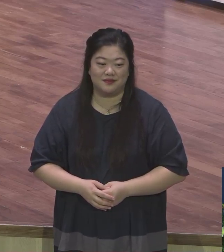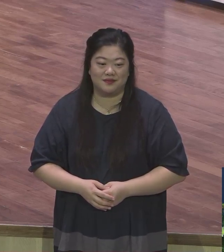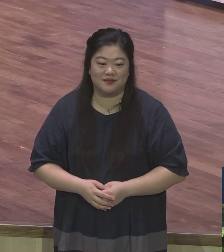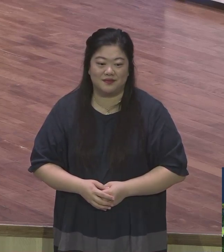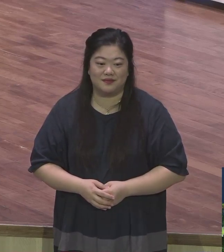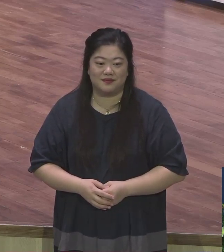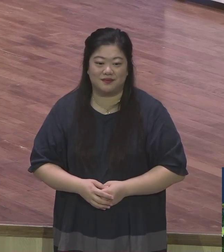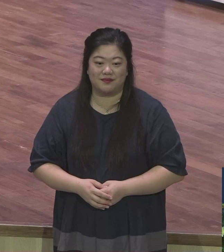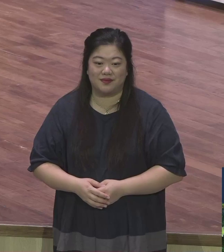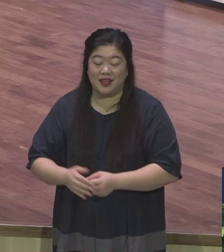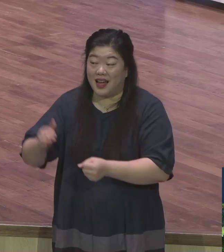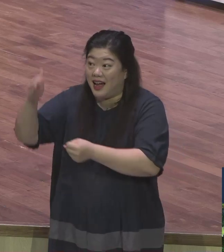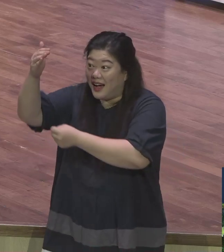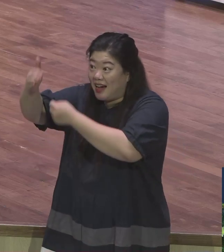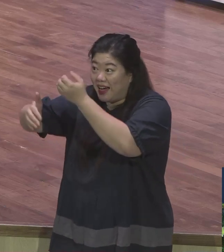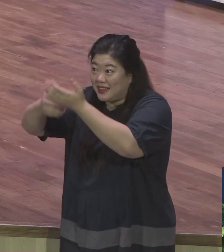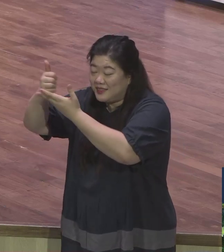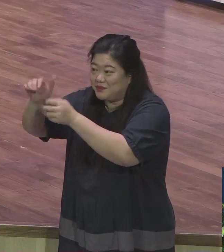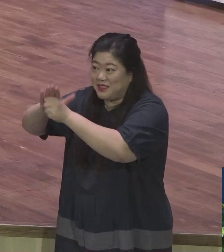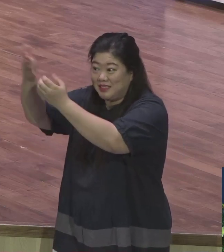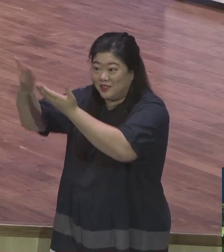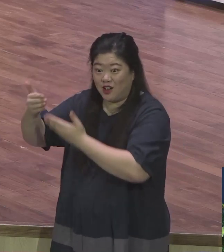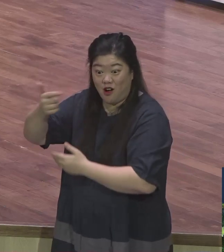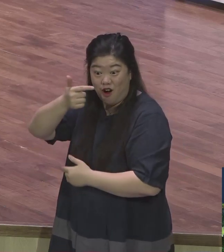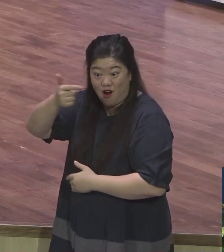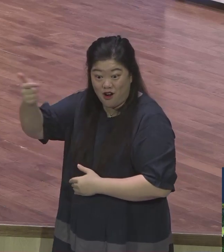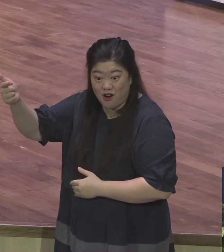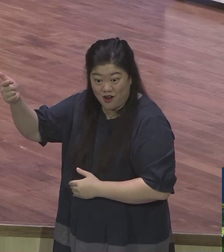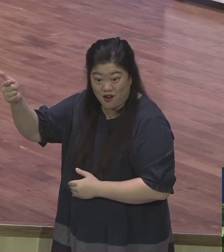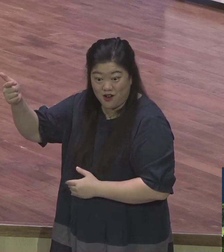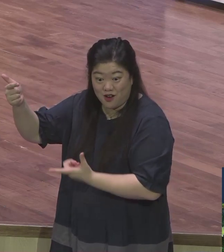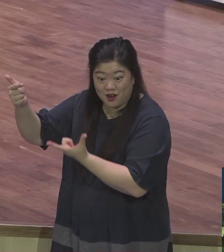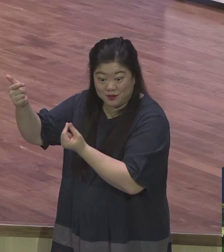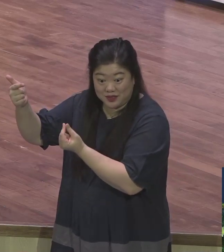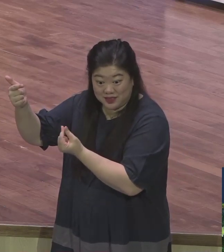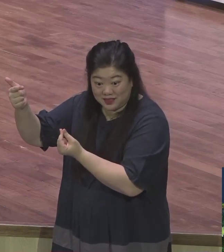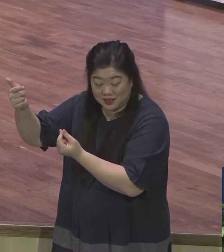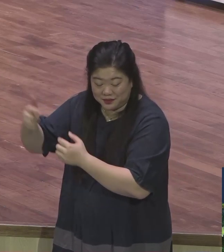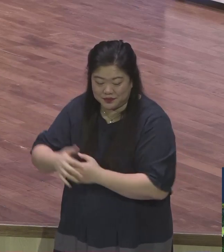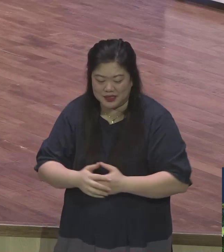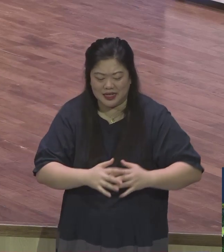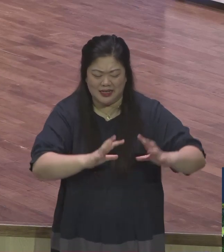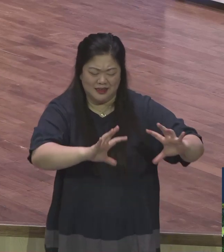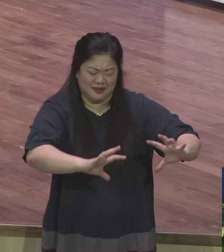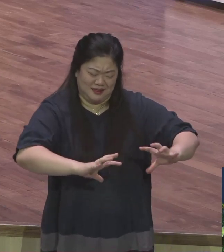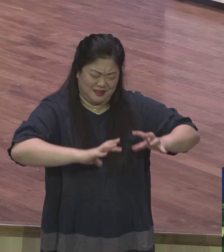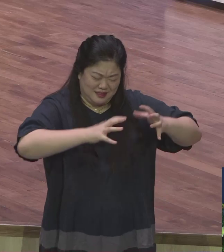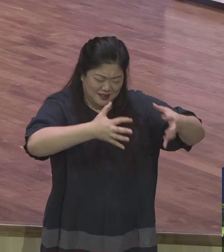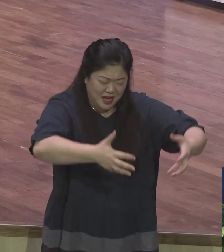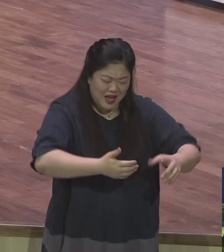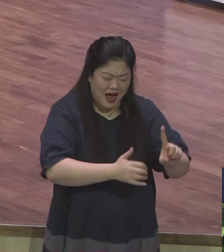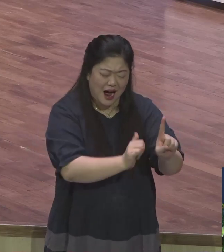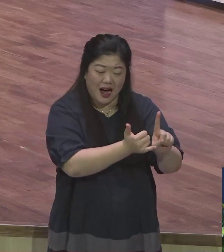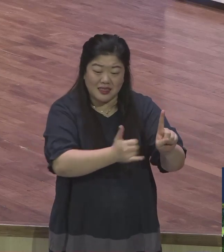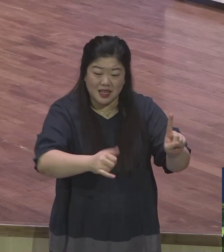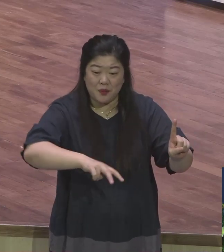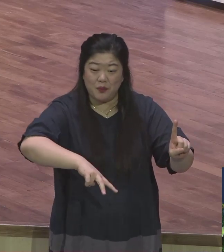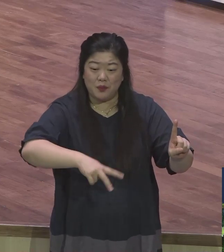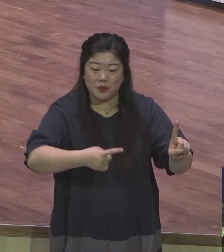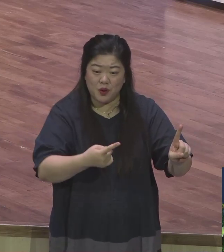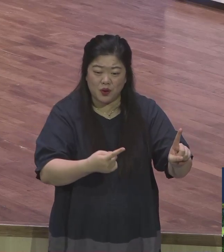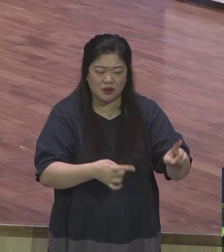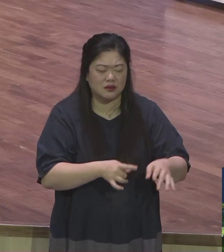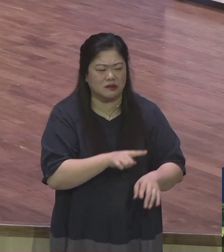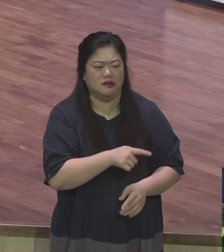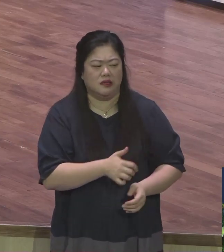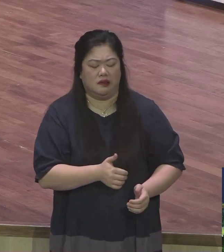하나님의 사랑이 너무 크기 때문에 여러분 지구촌에 단 한 명도 불편한 사람 없기를